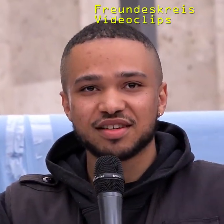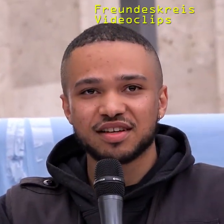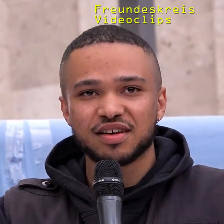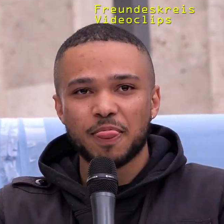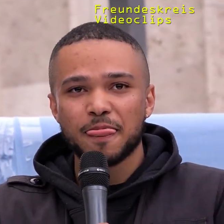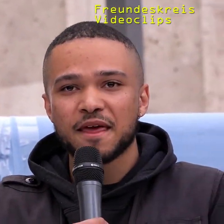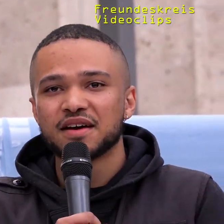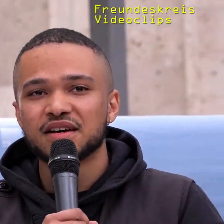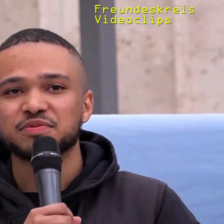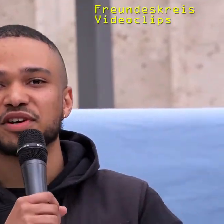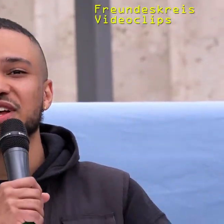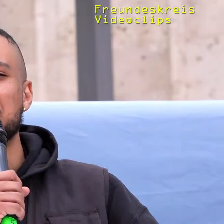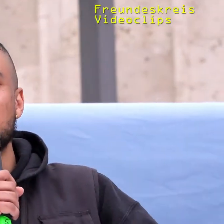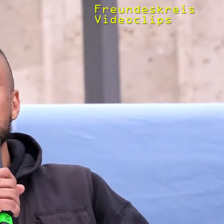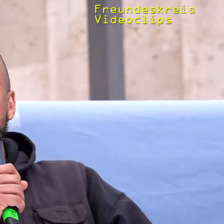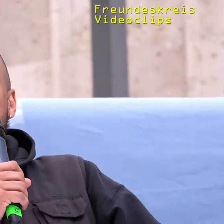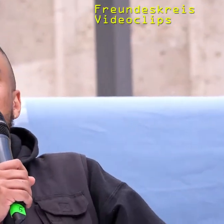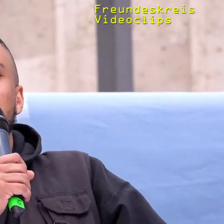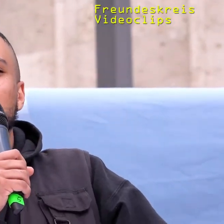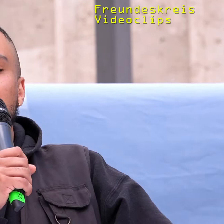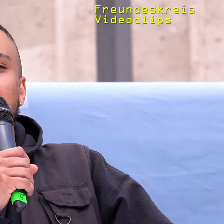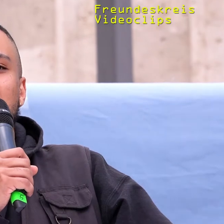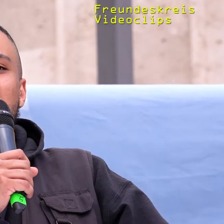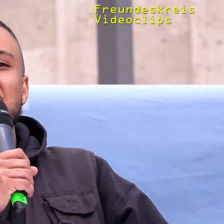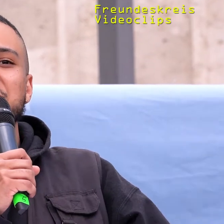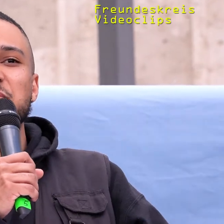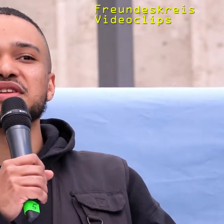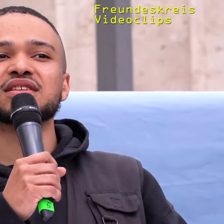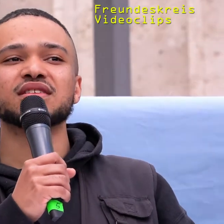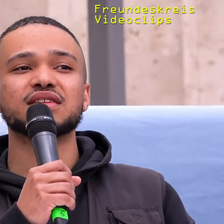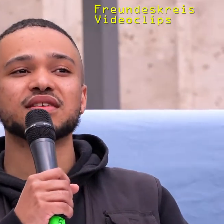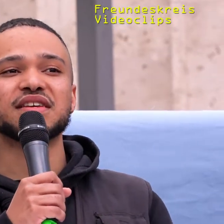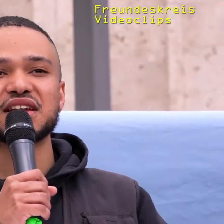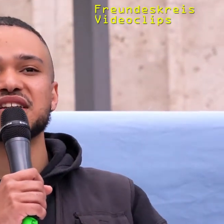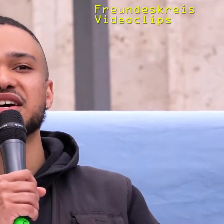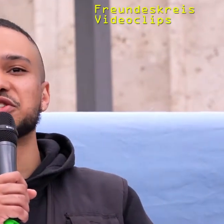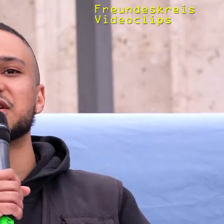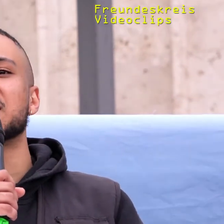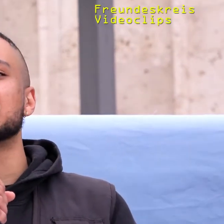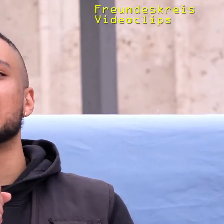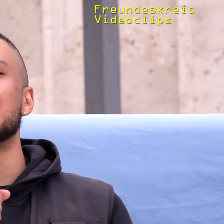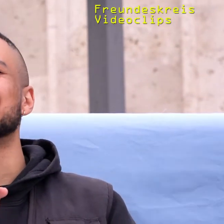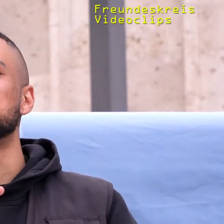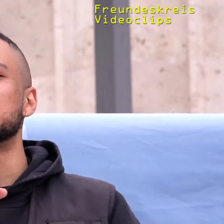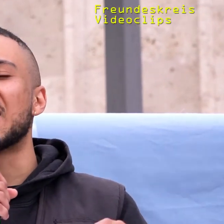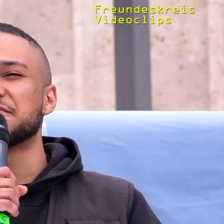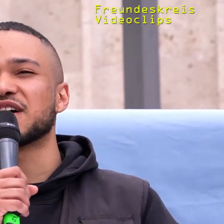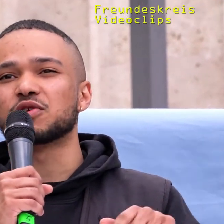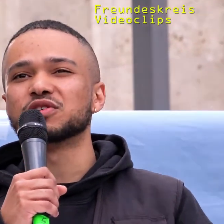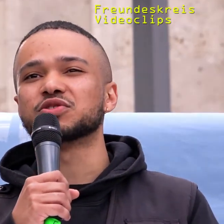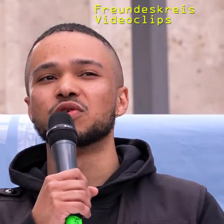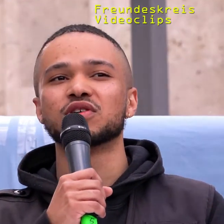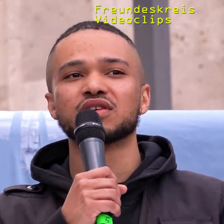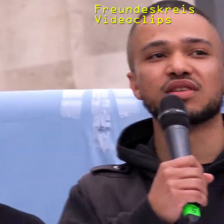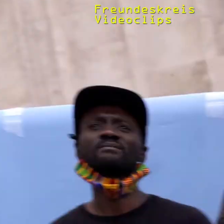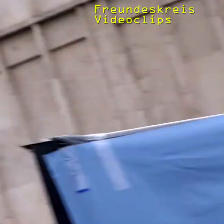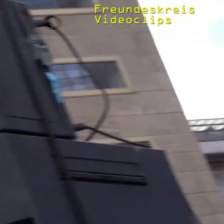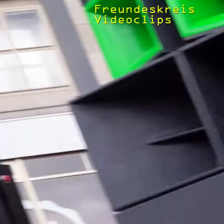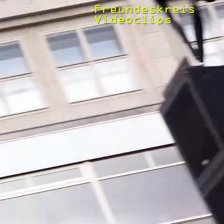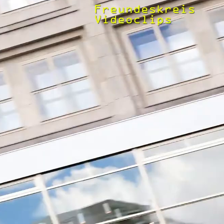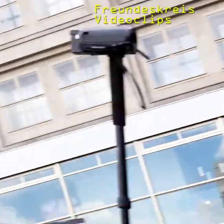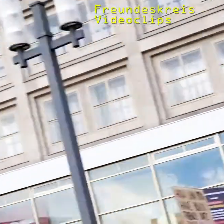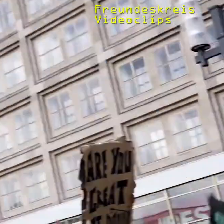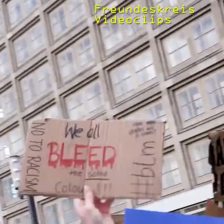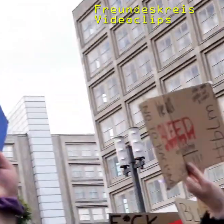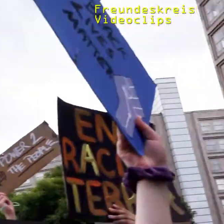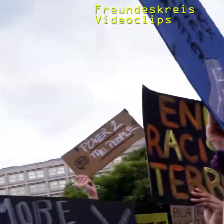Krass. Ich möchte anfangen und euch erstmal bitten, jeder, der ein Schild hat, haltet es bitte einfach kurz hoch, dass